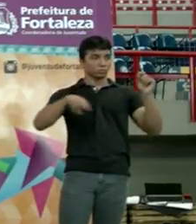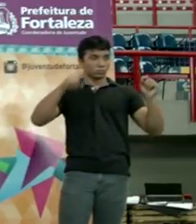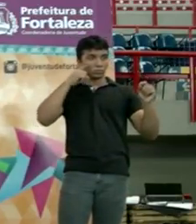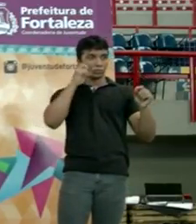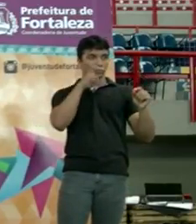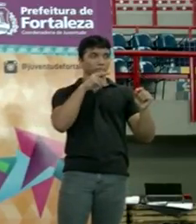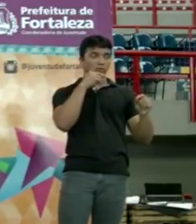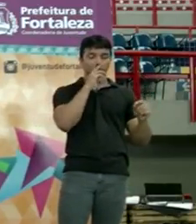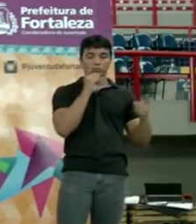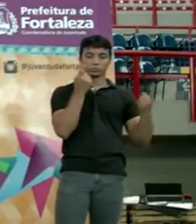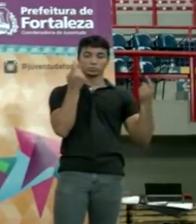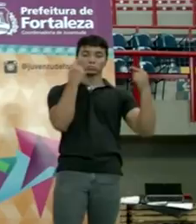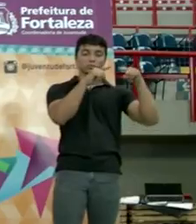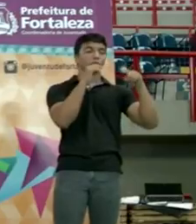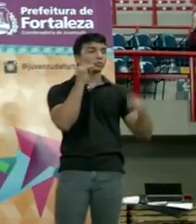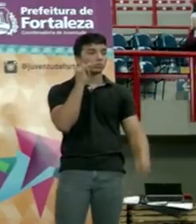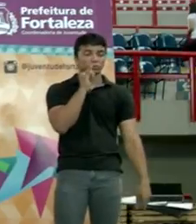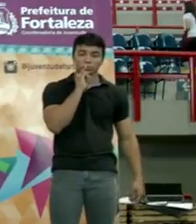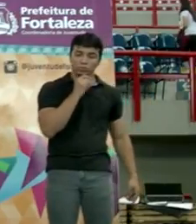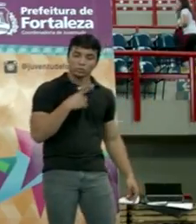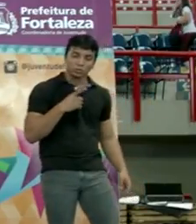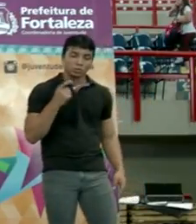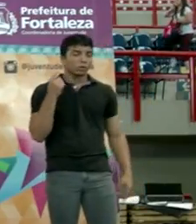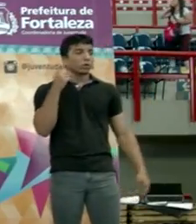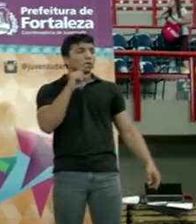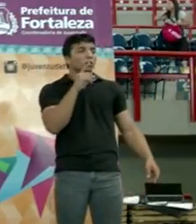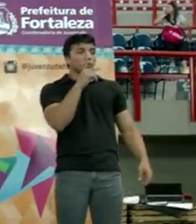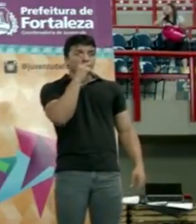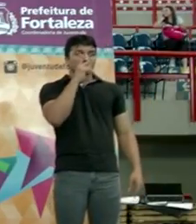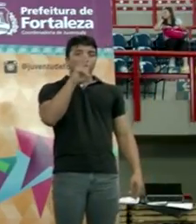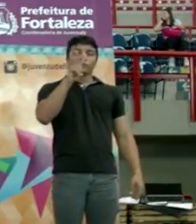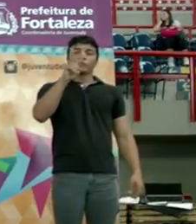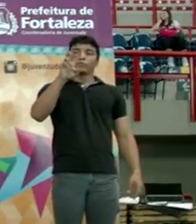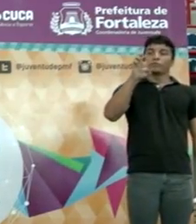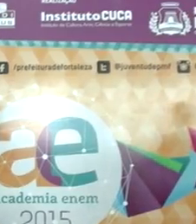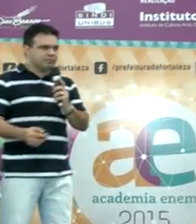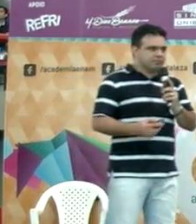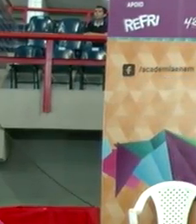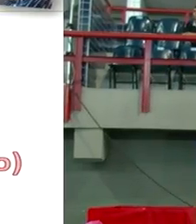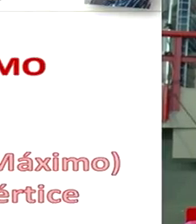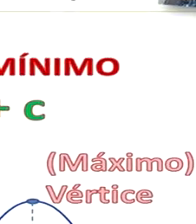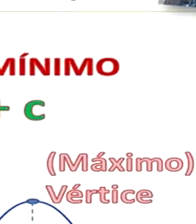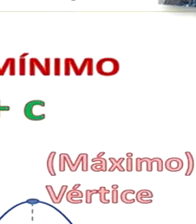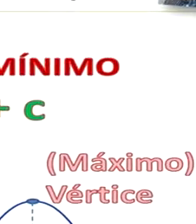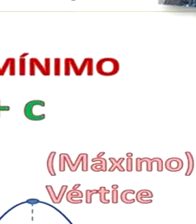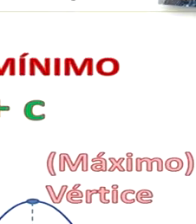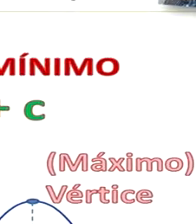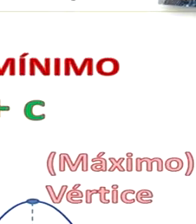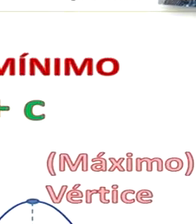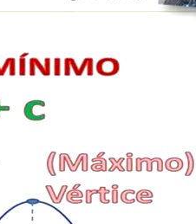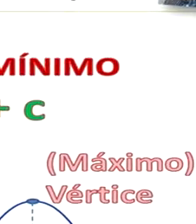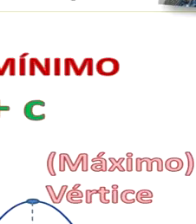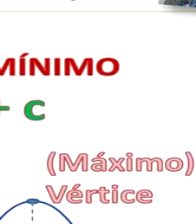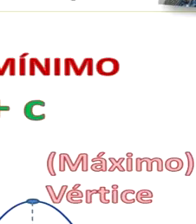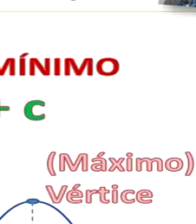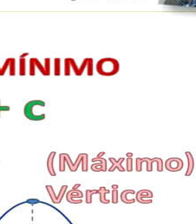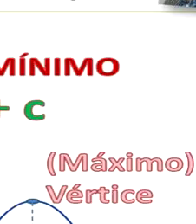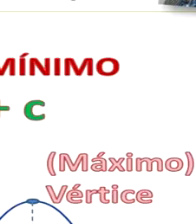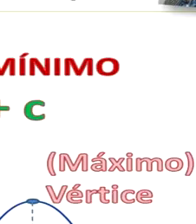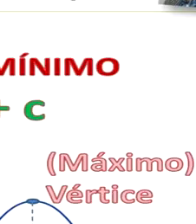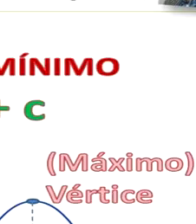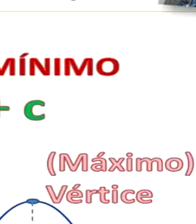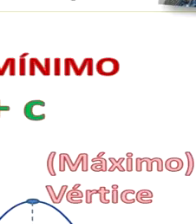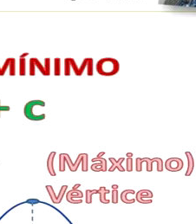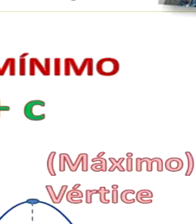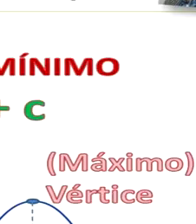esse ponto para vocês. Esse ponto aqui eu estou me referindo é o que a gente chama de vértice, tá bom? É o ponto de máximo